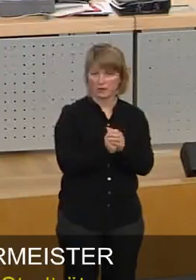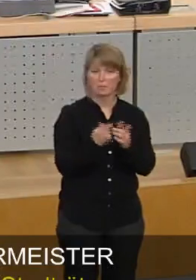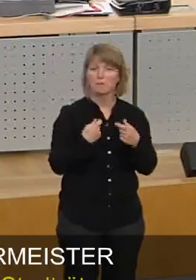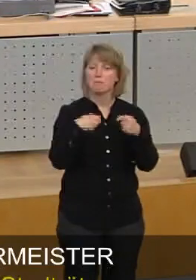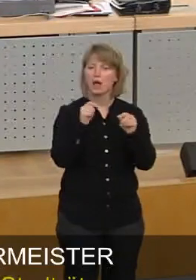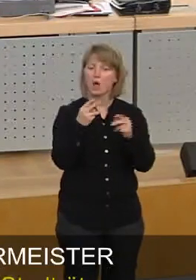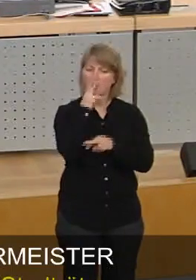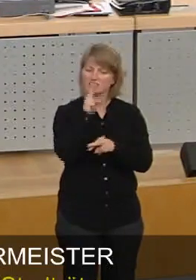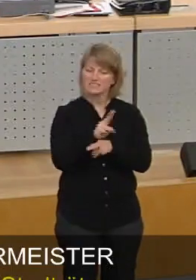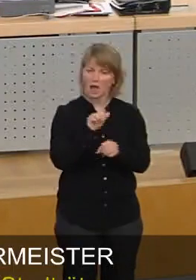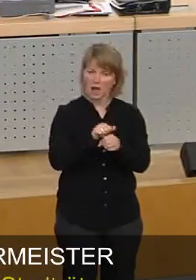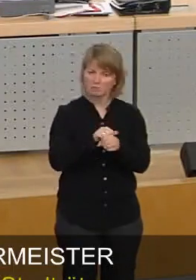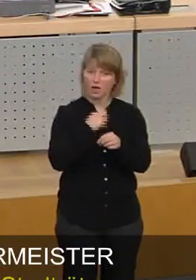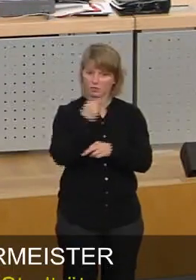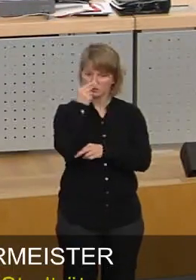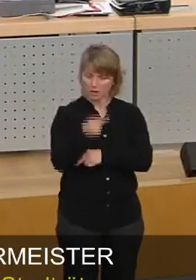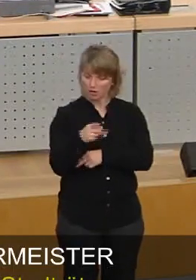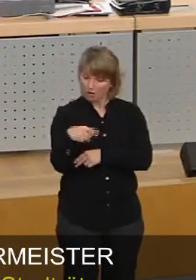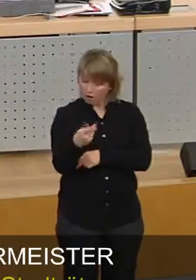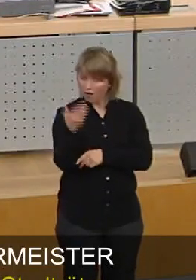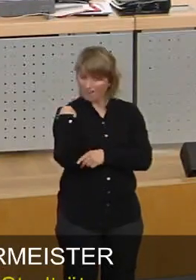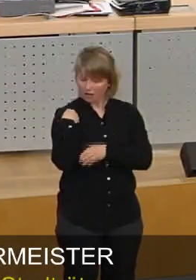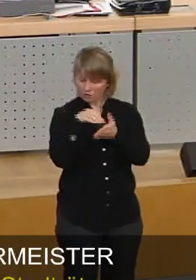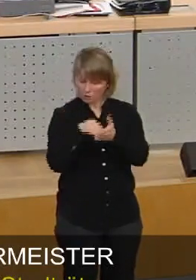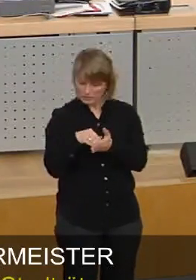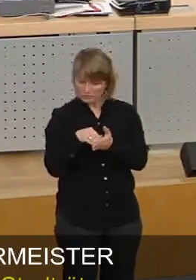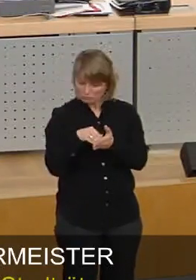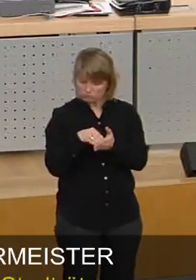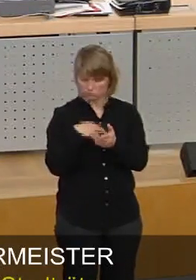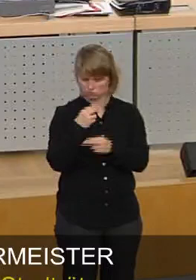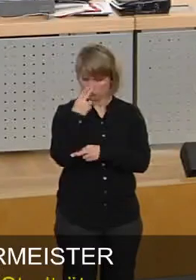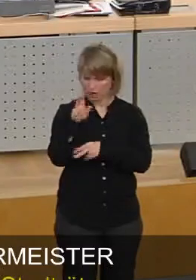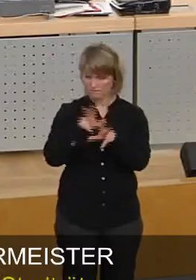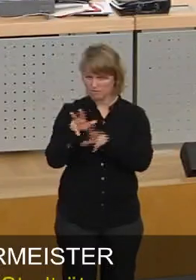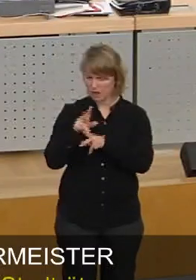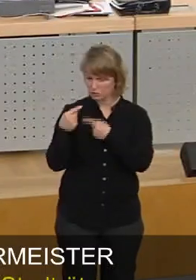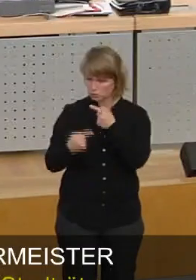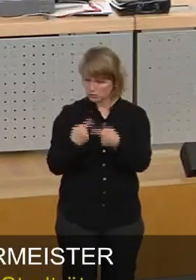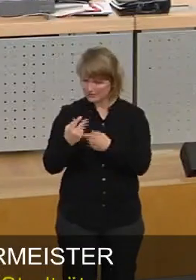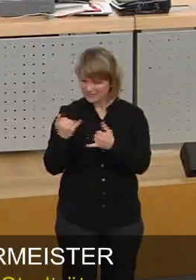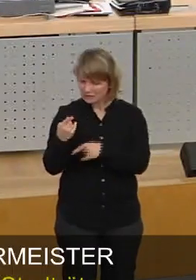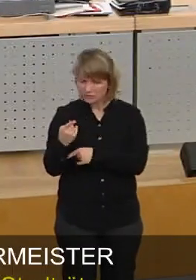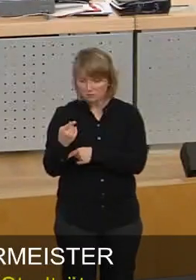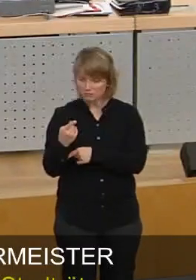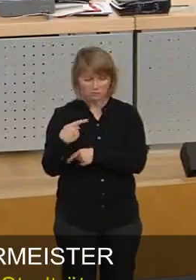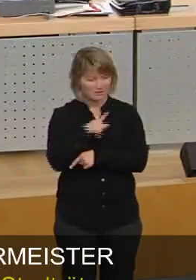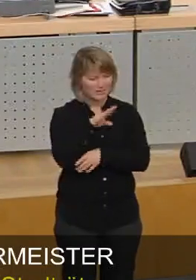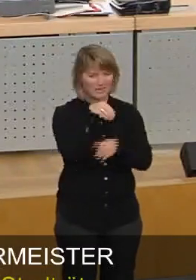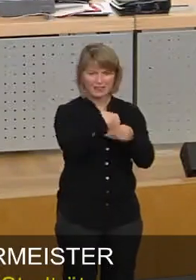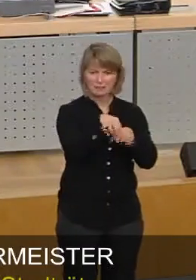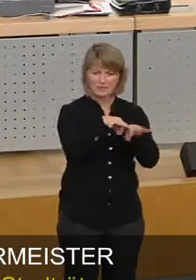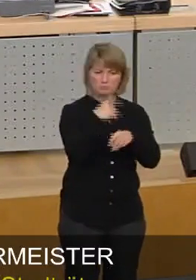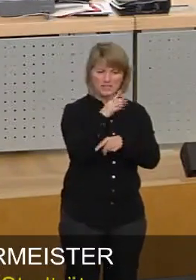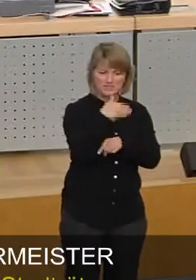der Protokollnotiz des Innenministeriums seine Verwaltungspraxis überprüft und festgestellt, dass anders als das Innenministerium es angemahnt hat,